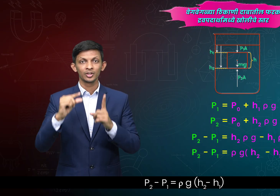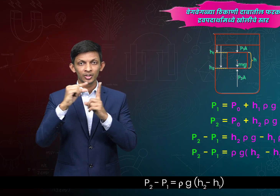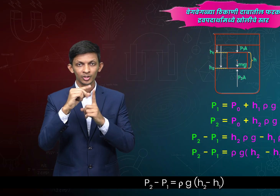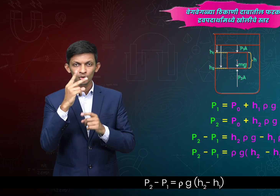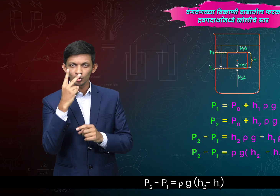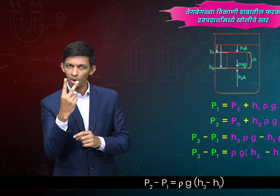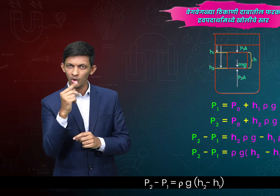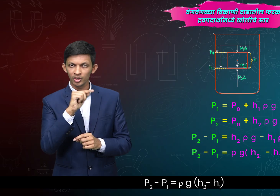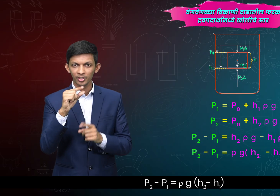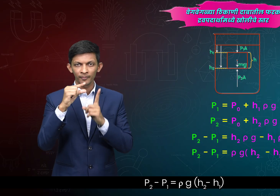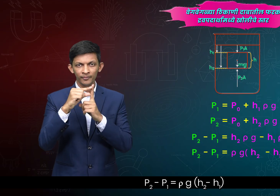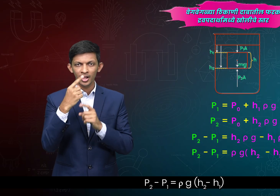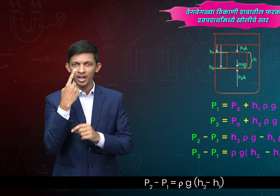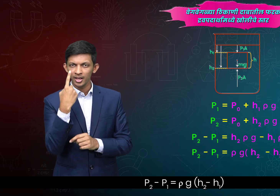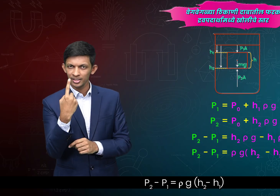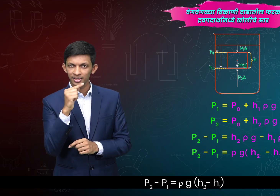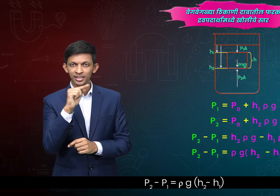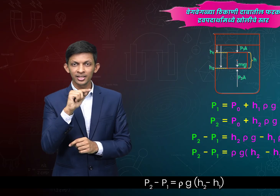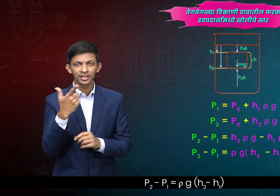P2-P1